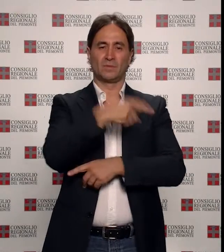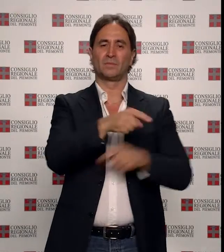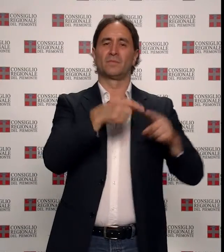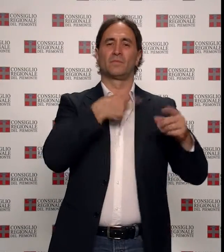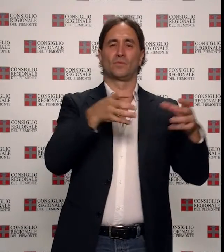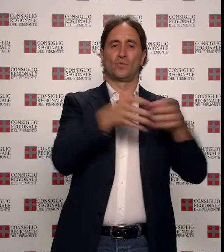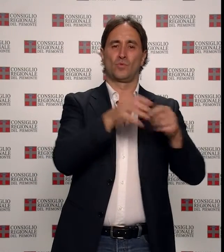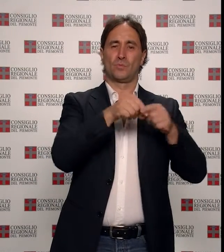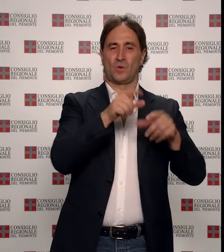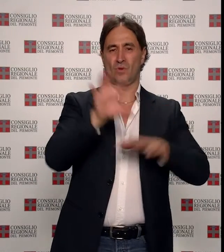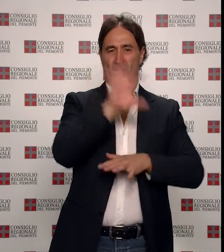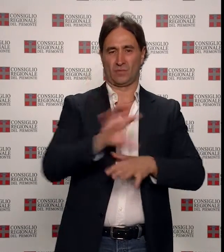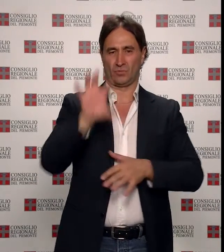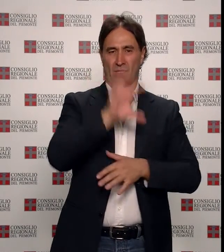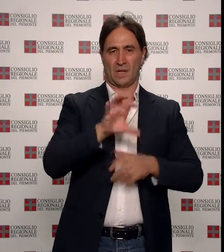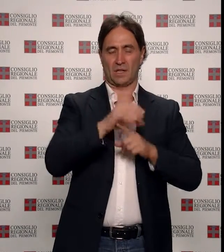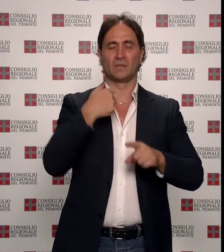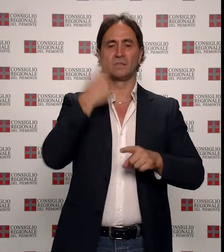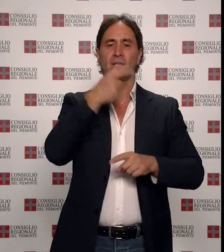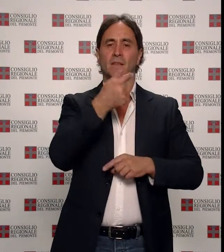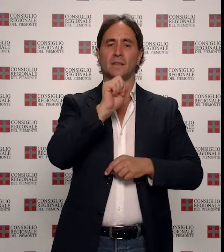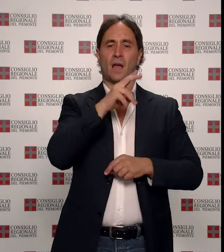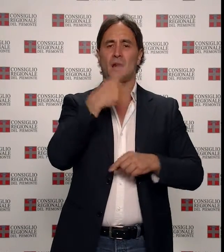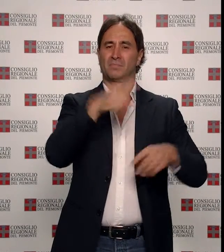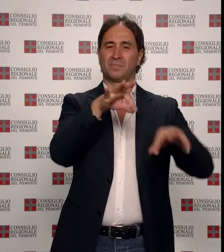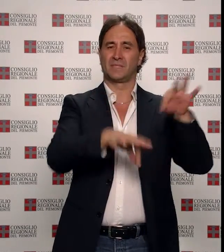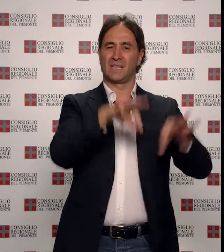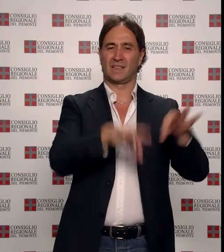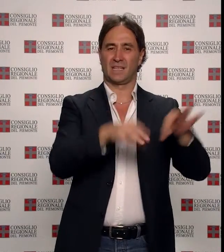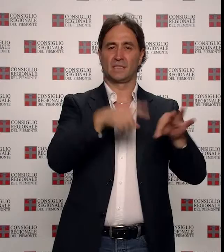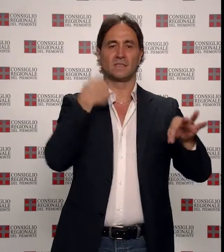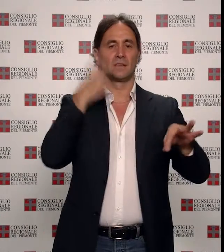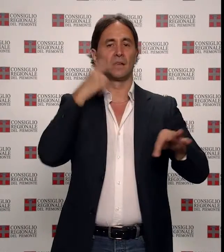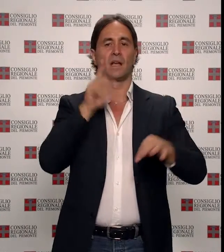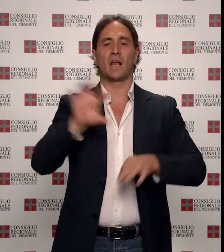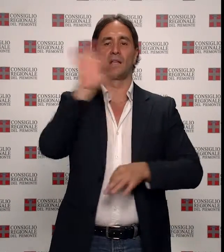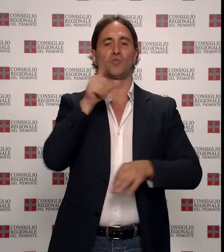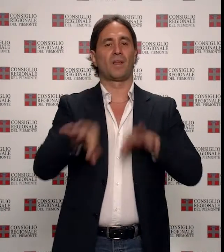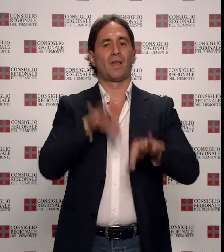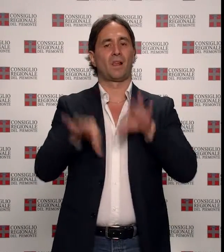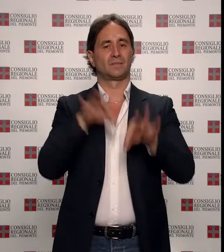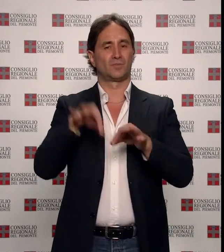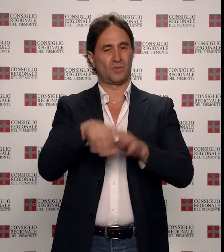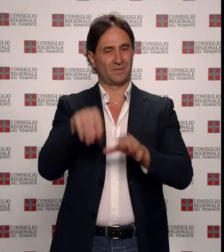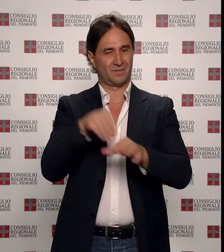svolto comunicazioni sulla sentenza del TAR in merito alle elezioni regionali. Il Consiglio ha poi iniziato l'esame del disegno di legge